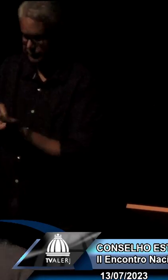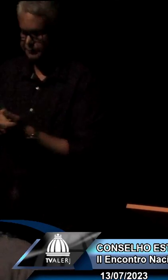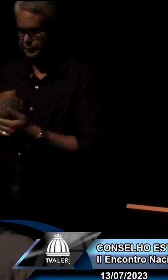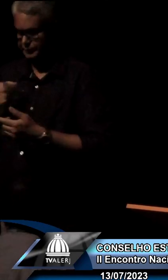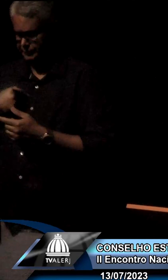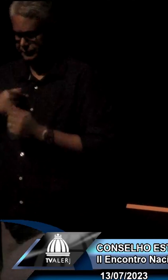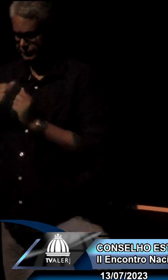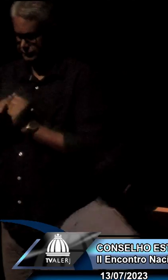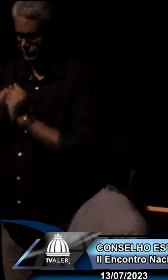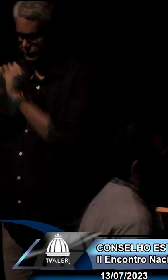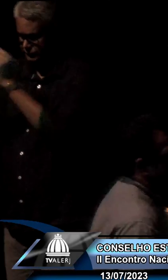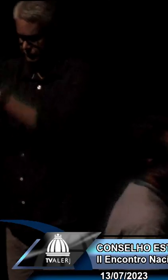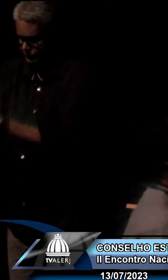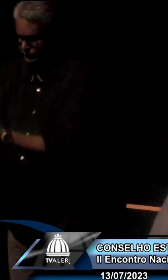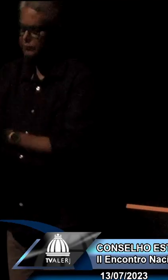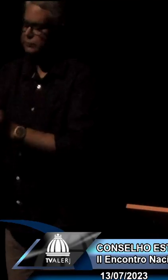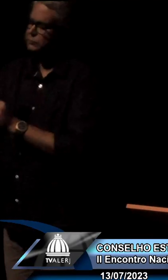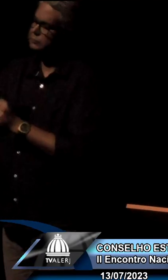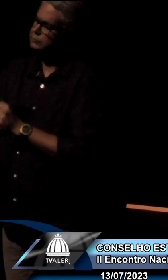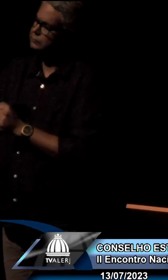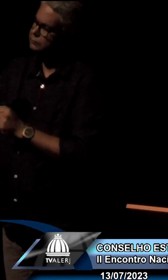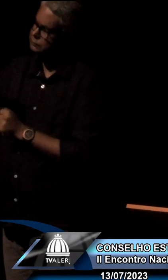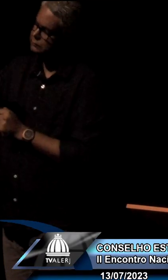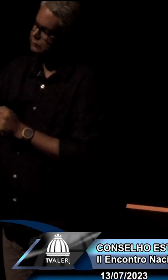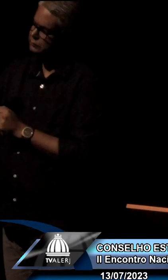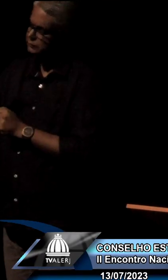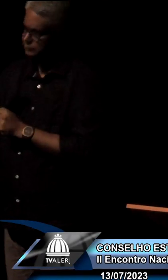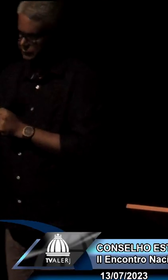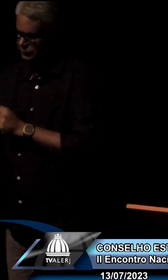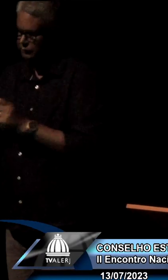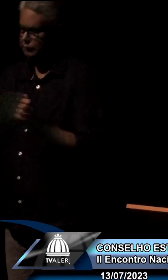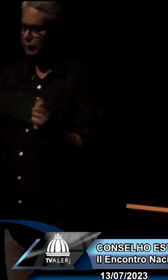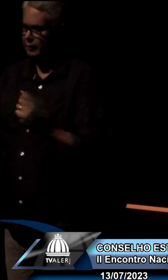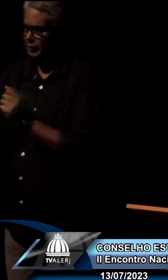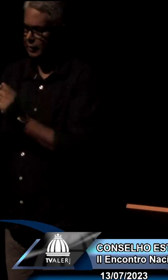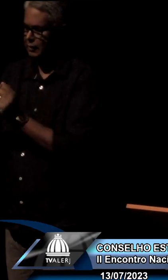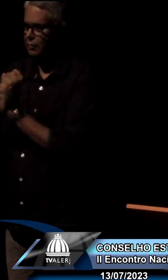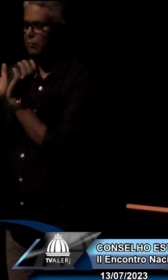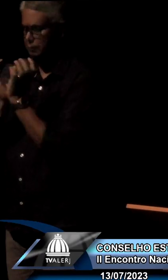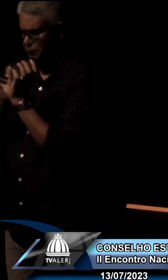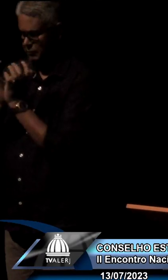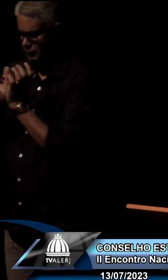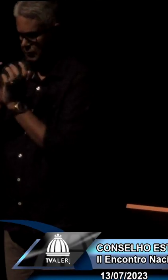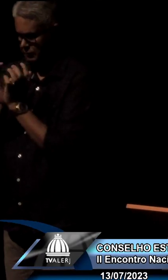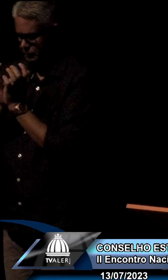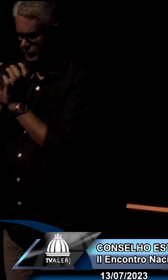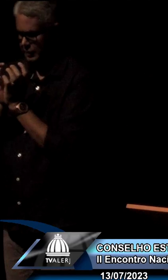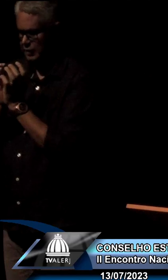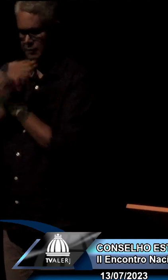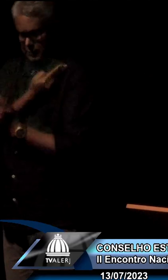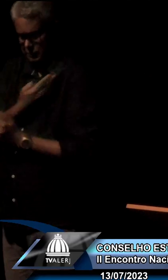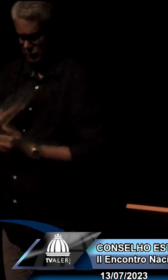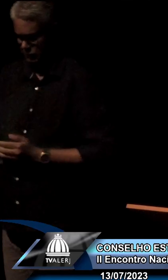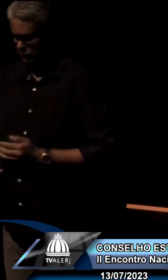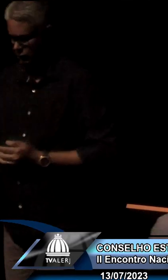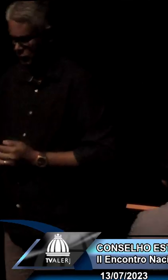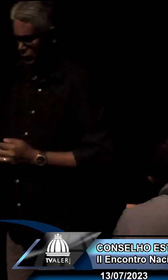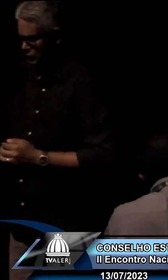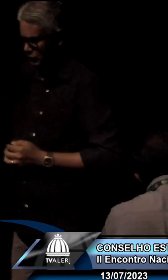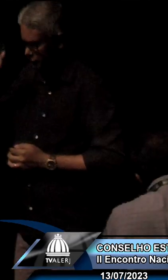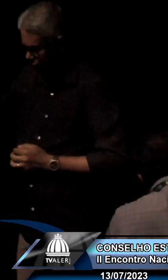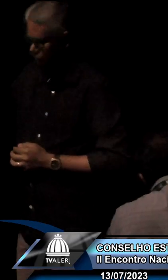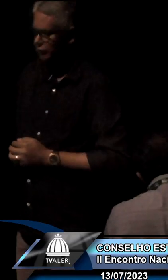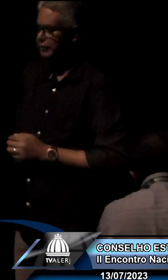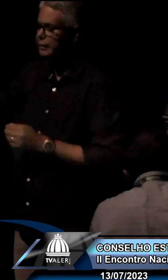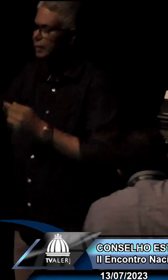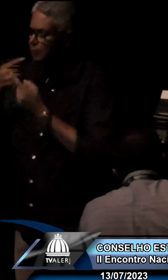e a Sandra como eu falei nós fazemos parte do comitê gestor do penai que vai ter que o governo federal criou que é para discutir o programa nacional